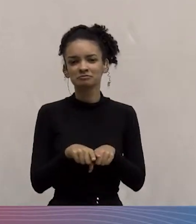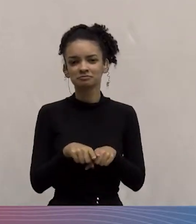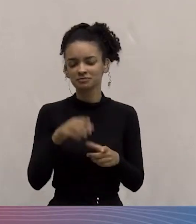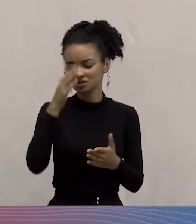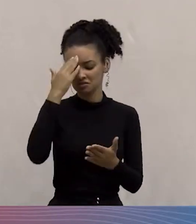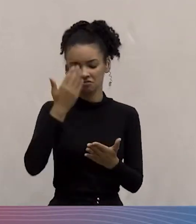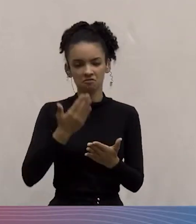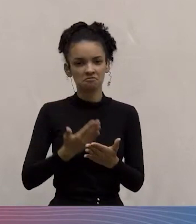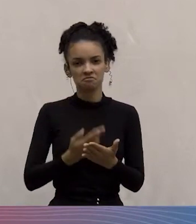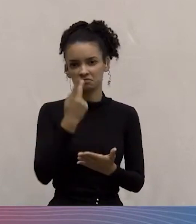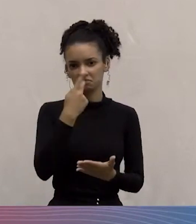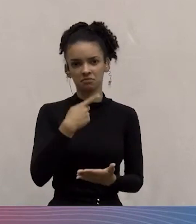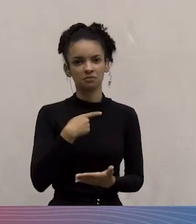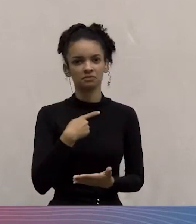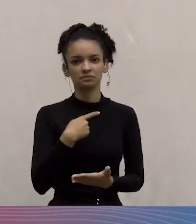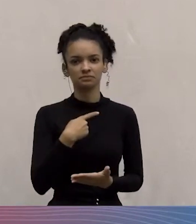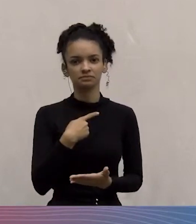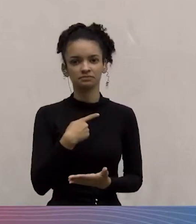confiamos na carne.